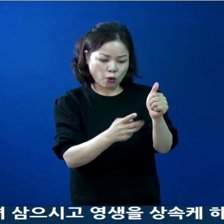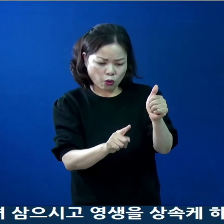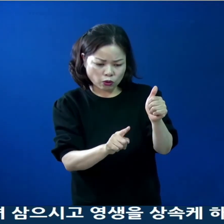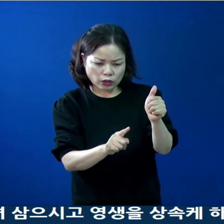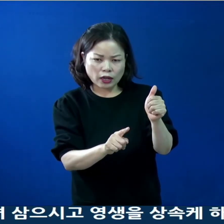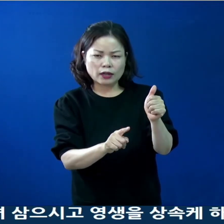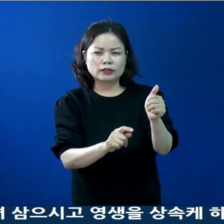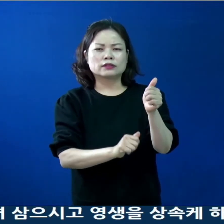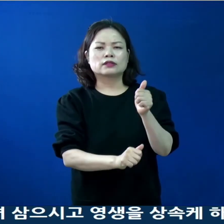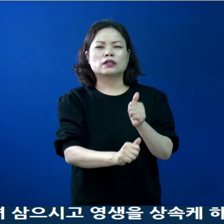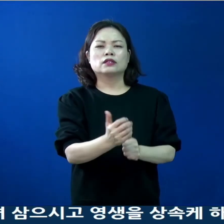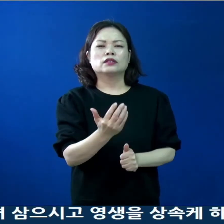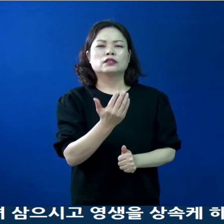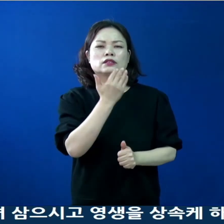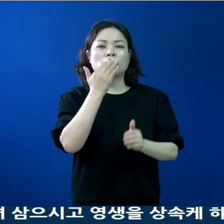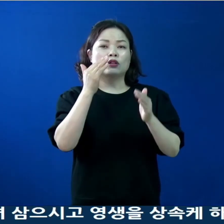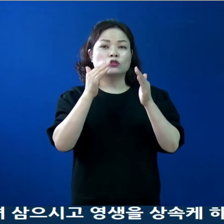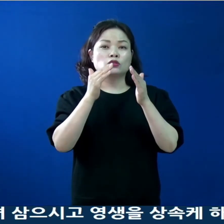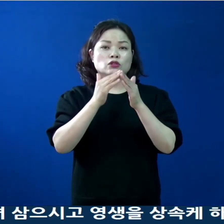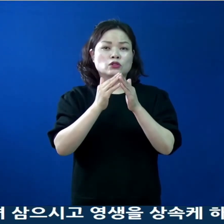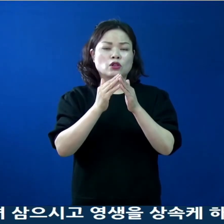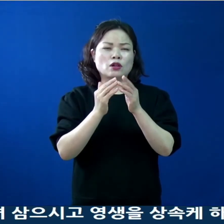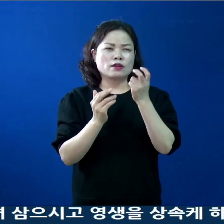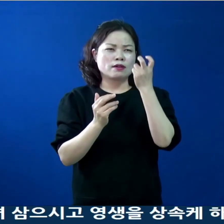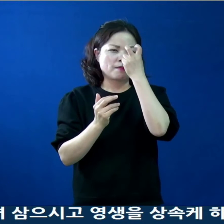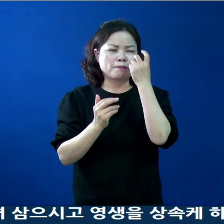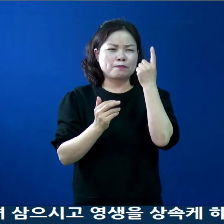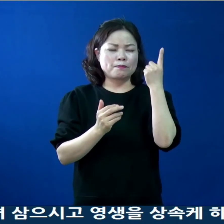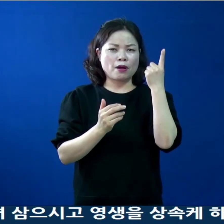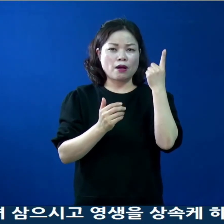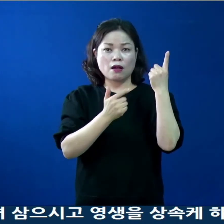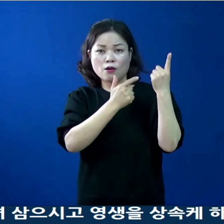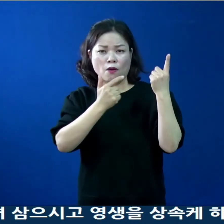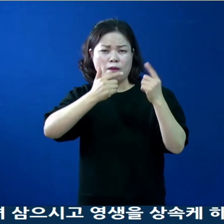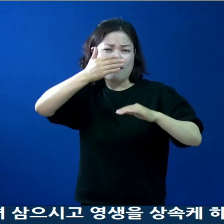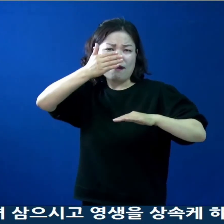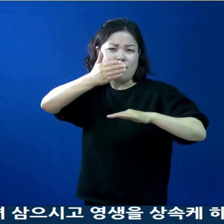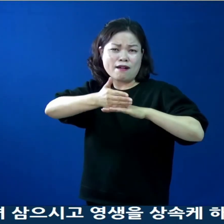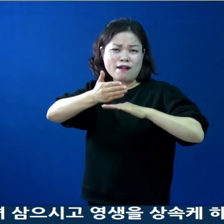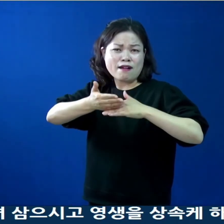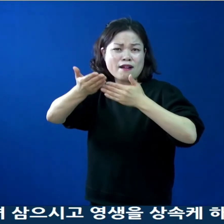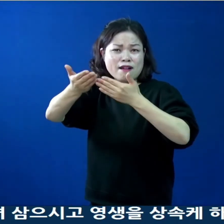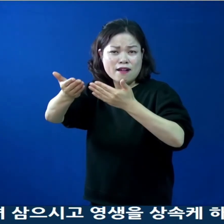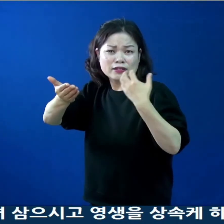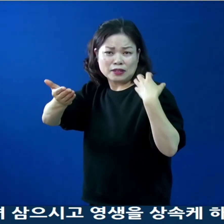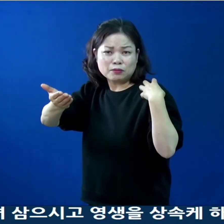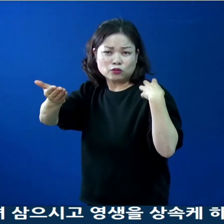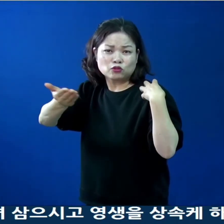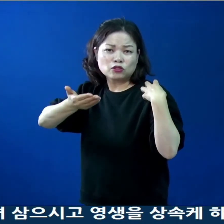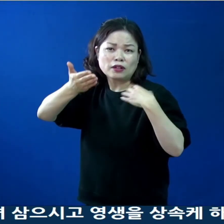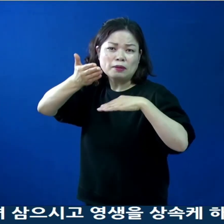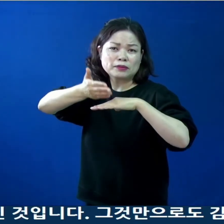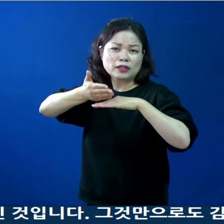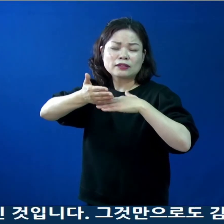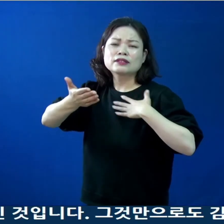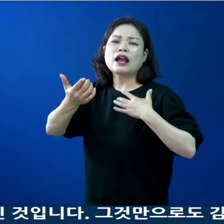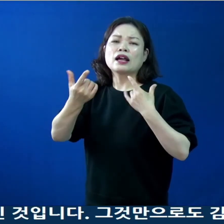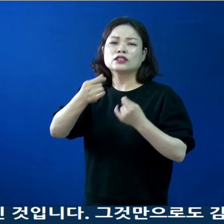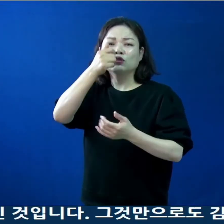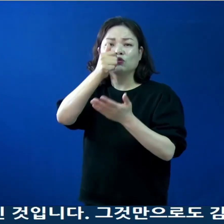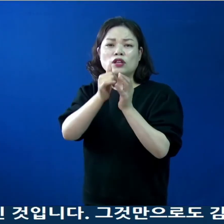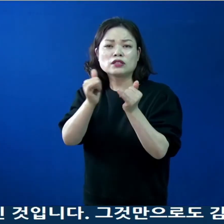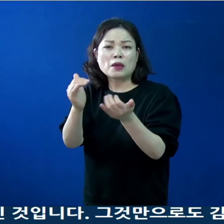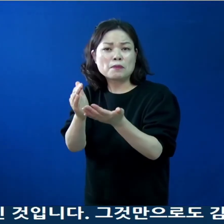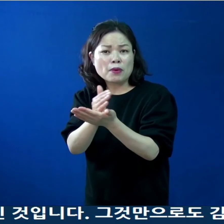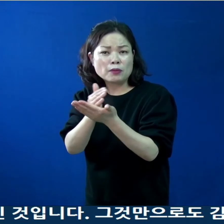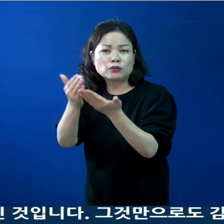문지기로 성전 문을 지키기만 해도 너무너무 감사하고 기뻤듯이 우리도 한때는 나 같은 죄인에게 베풀어 주신